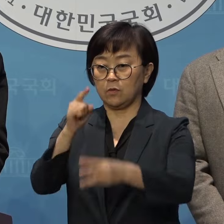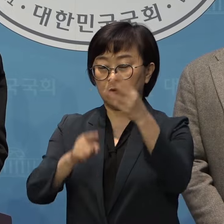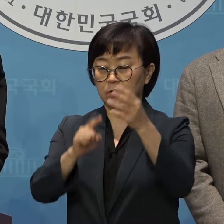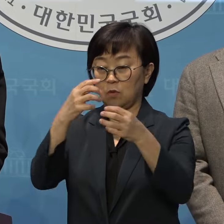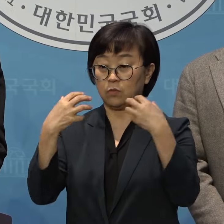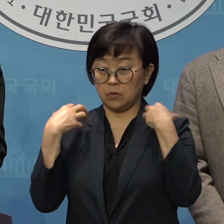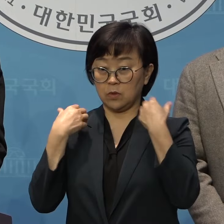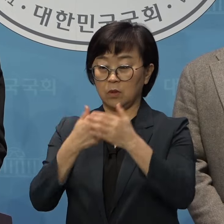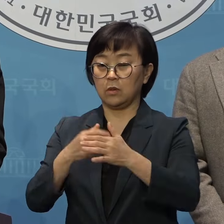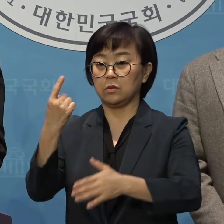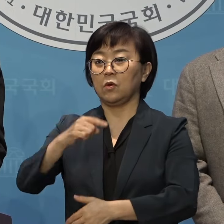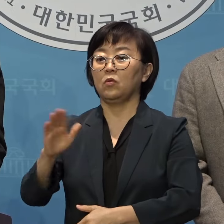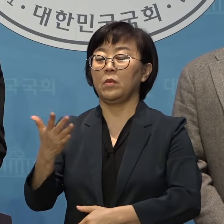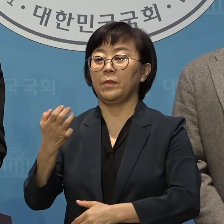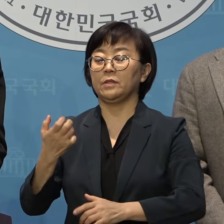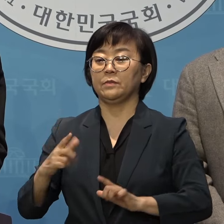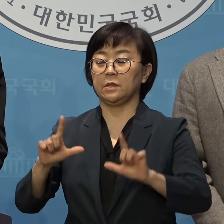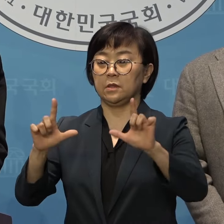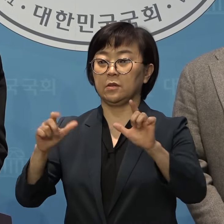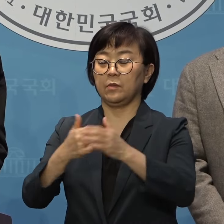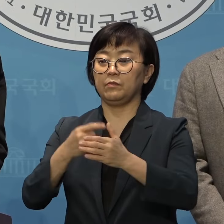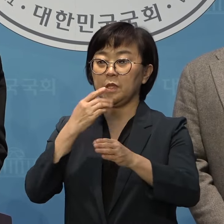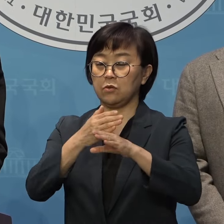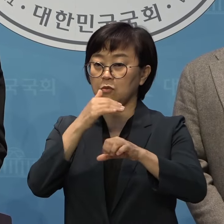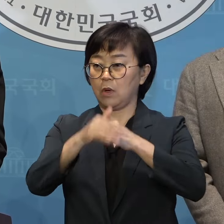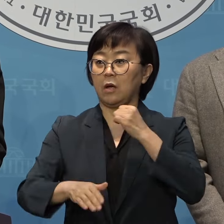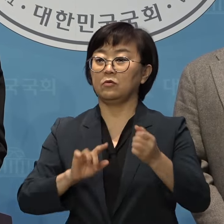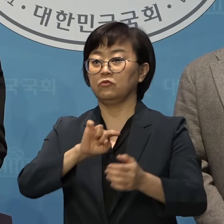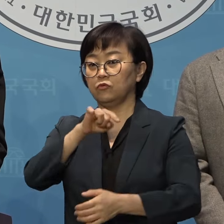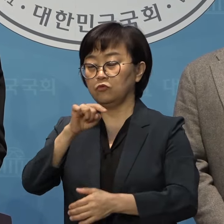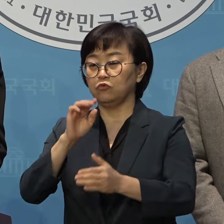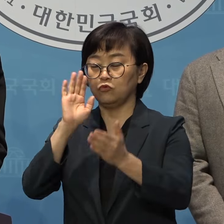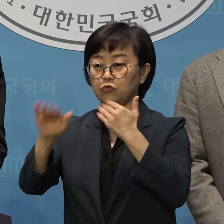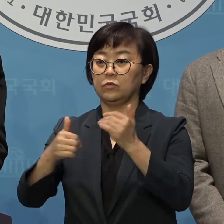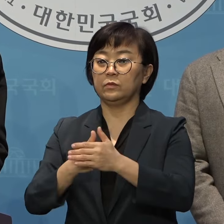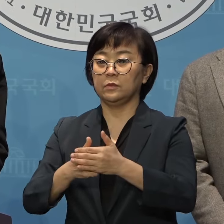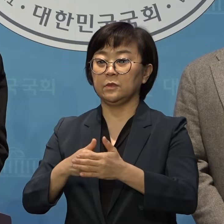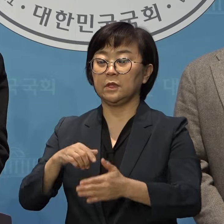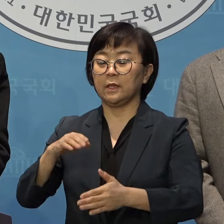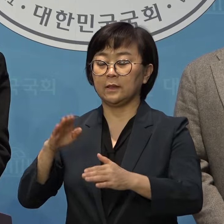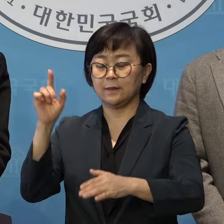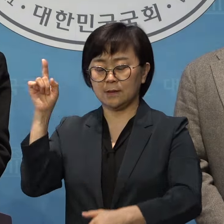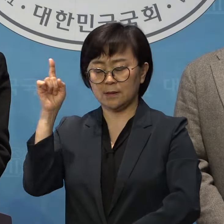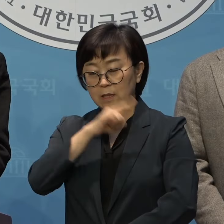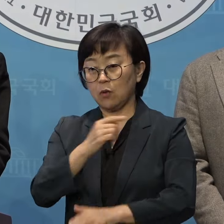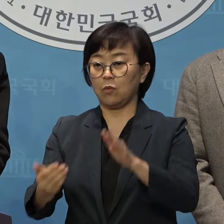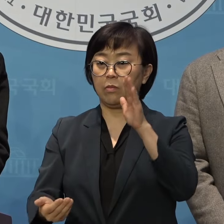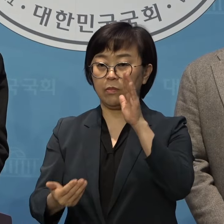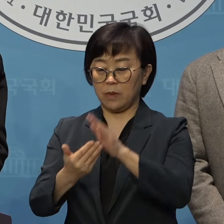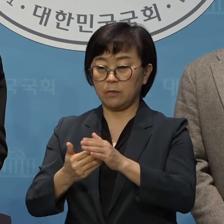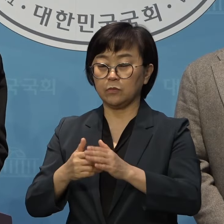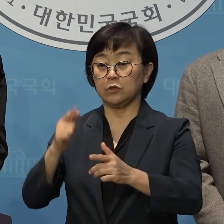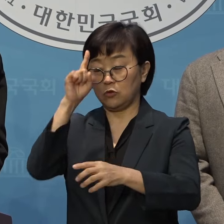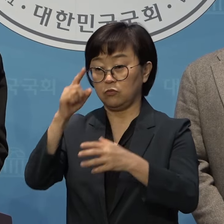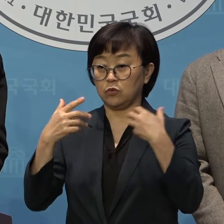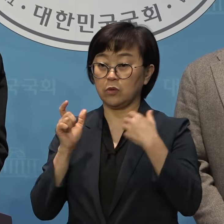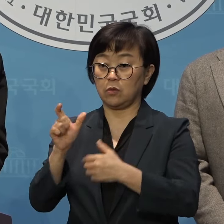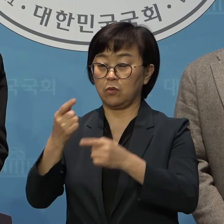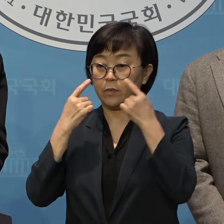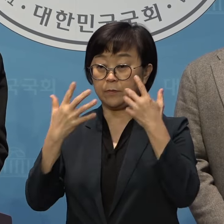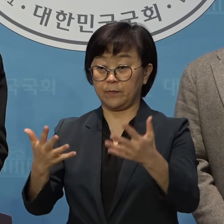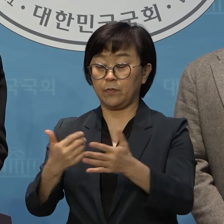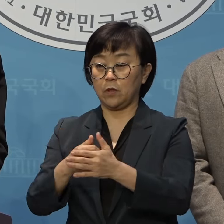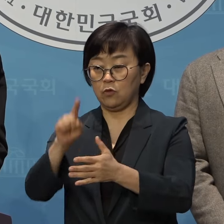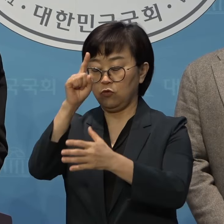윤석열 정부는 1987년 민주화 이후 최악의 정부로 기록될 것이 확실합니다.